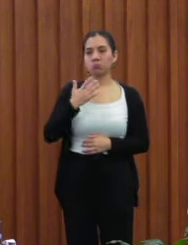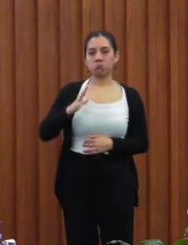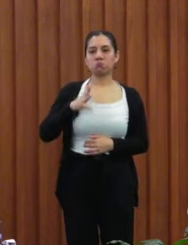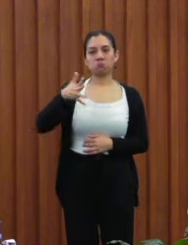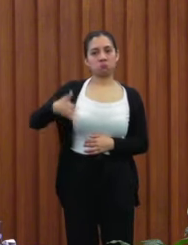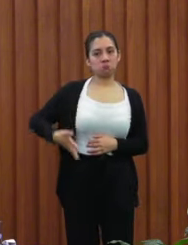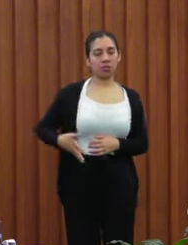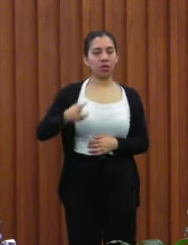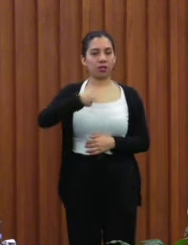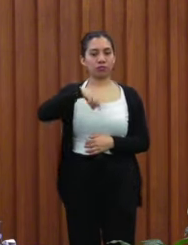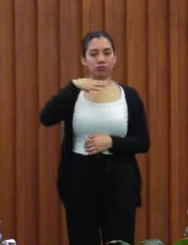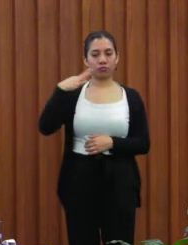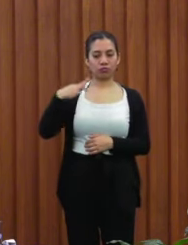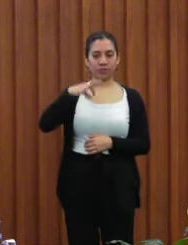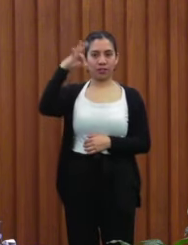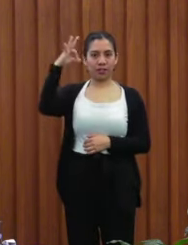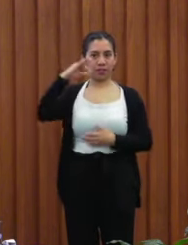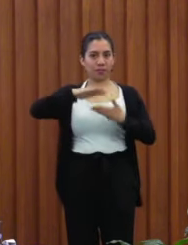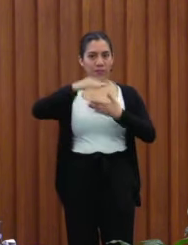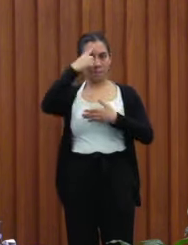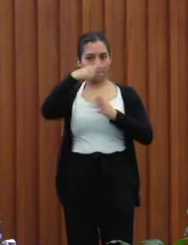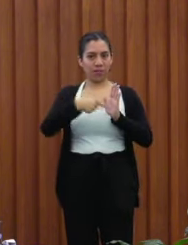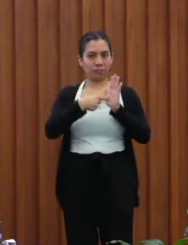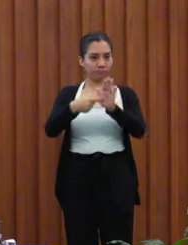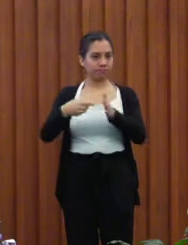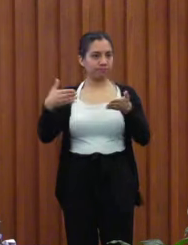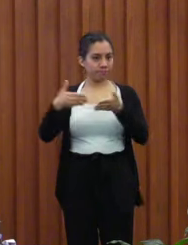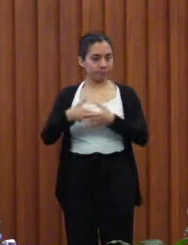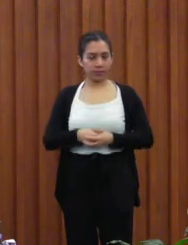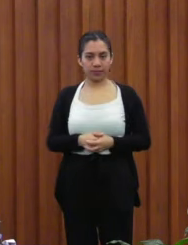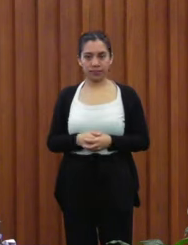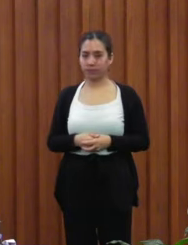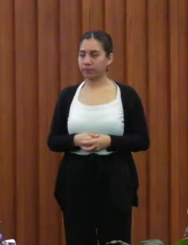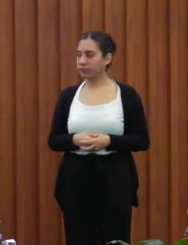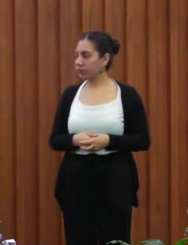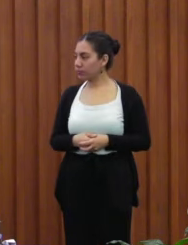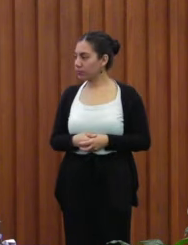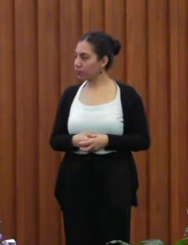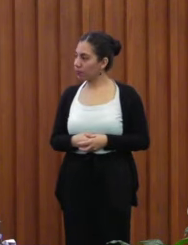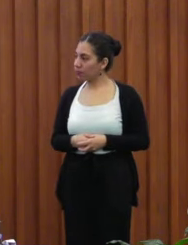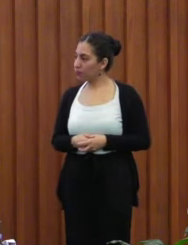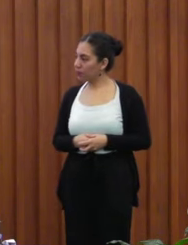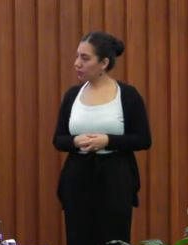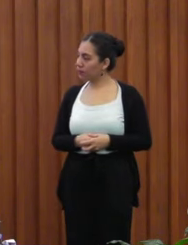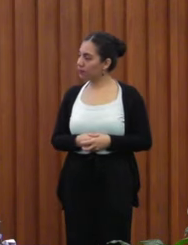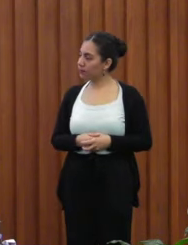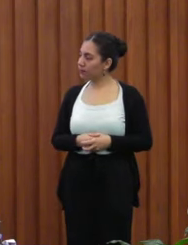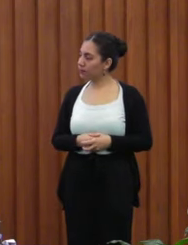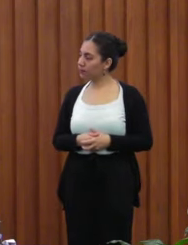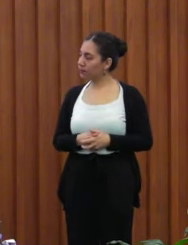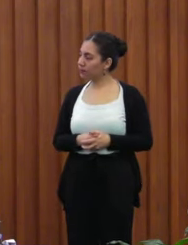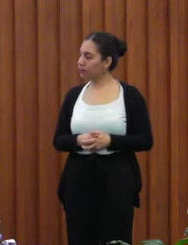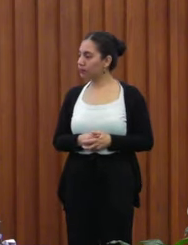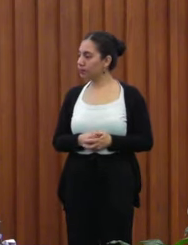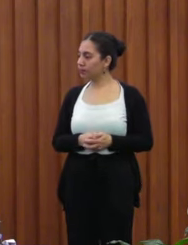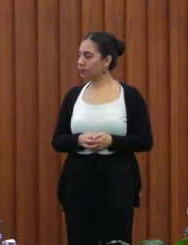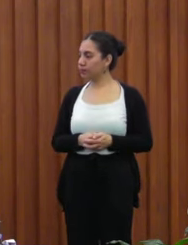que nos hayan elegido a nosotros para presentar. Como dice humildemente a Alejandro,